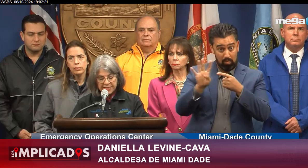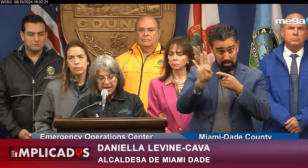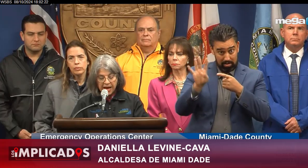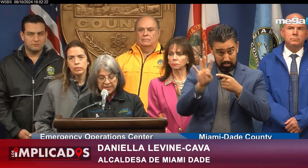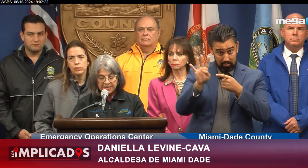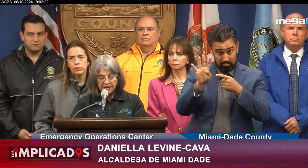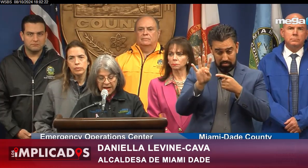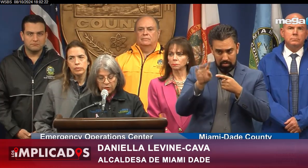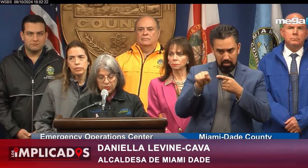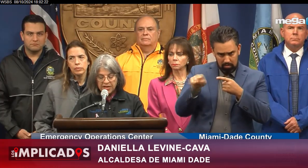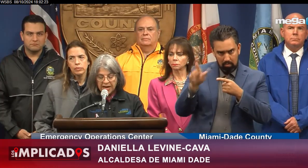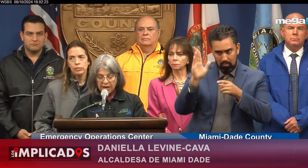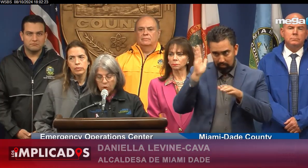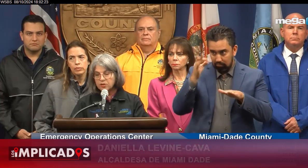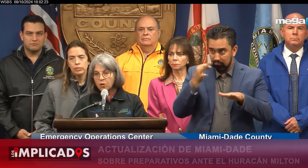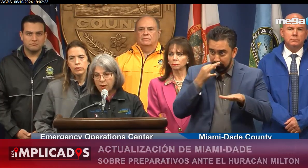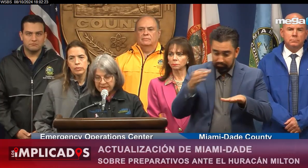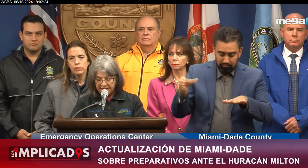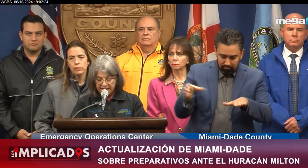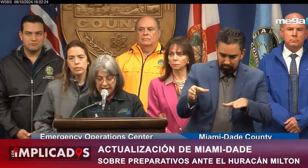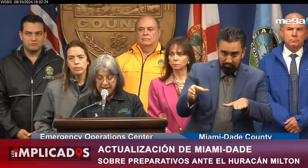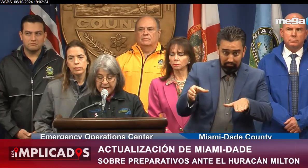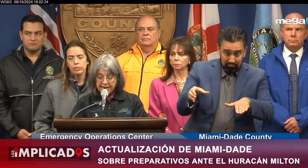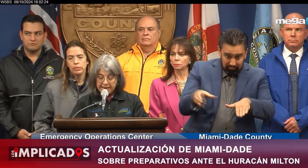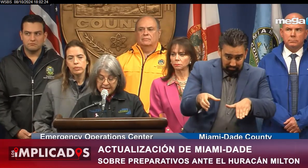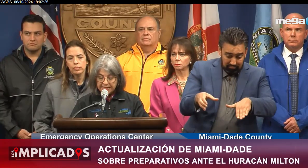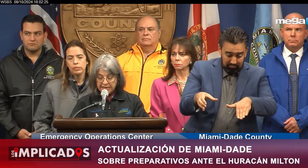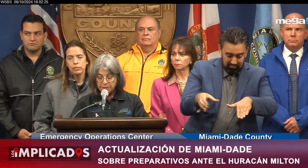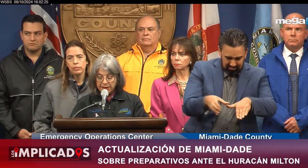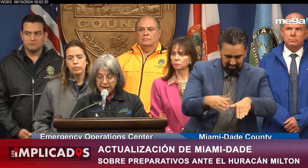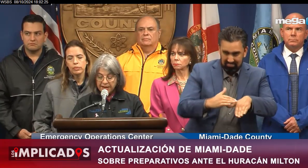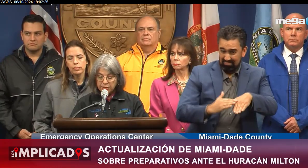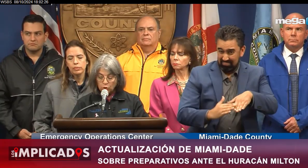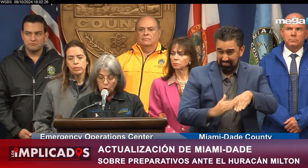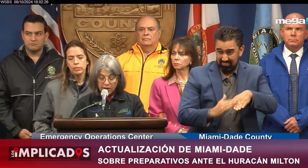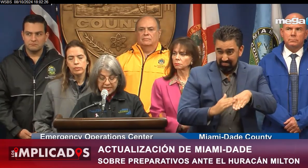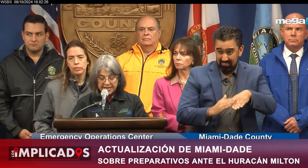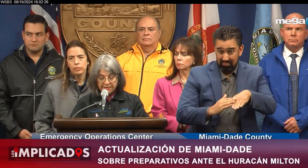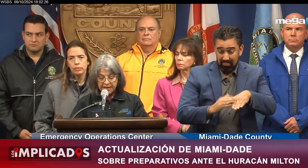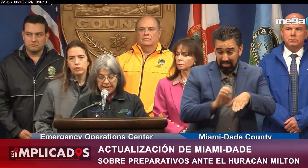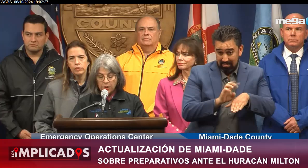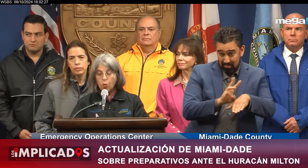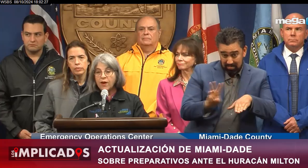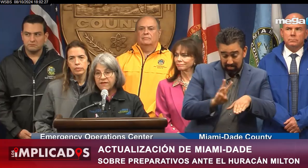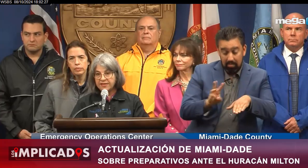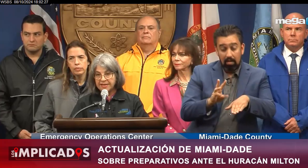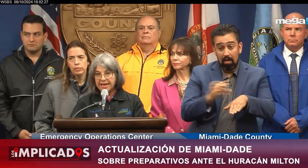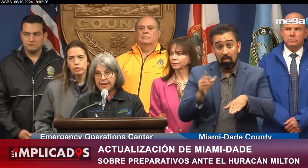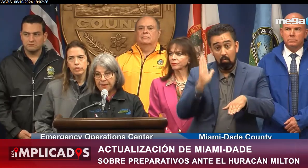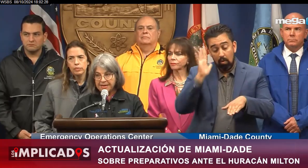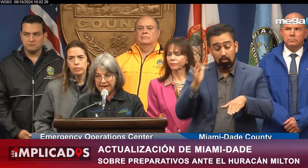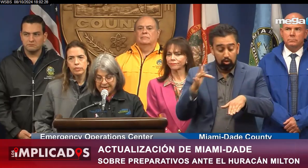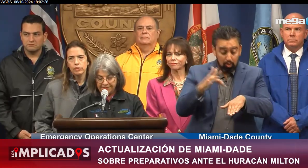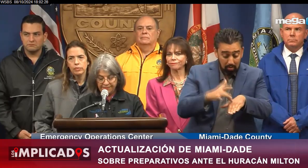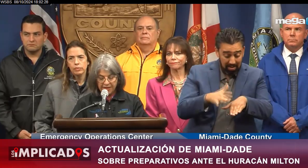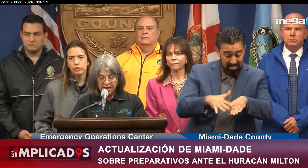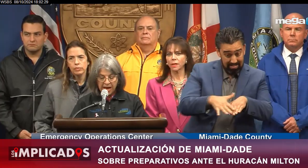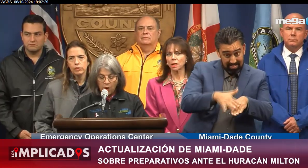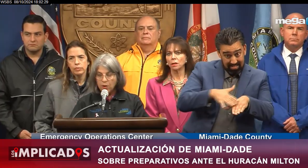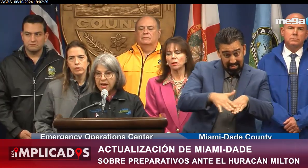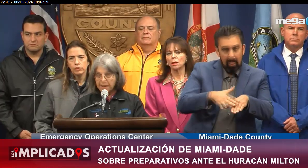medida que sigue acercándose a la costa oeste y se espera que toque tierra en el jueves en la